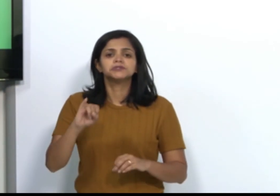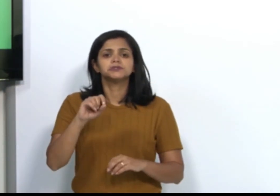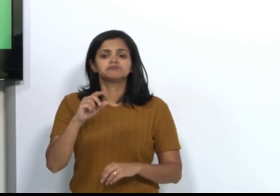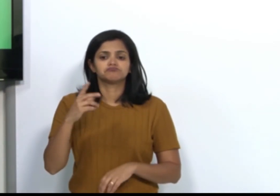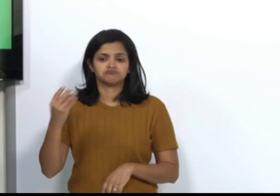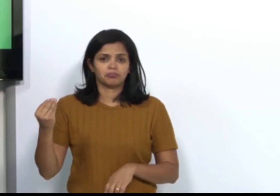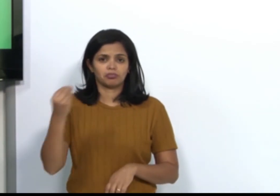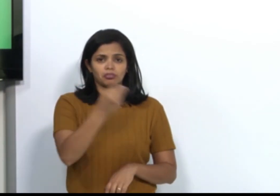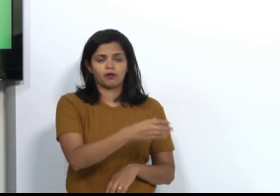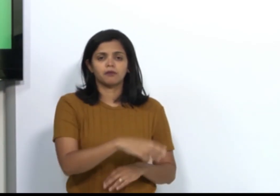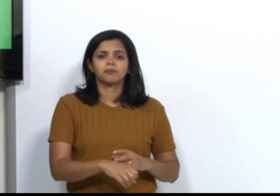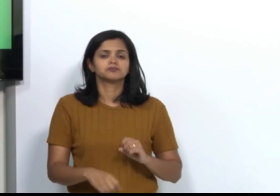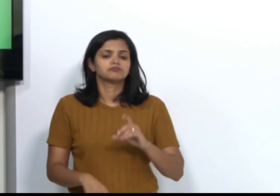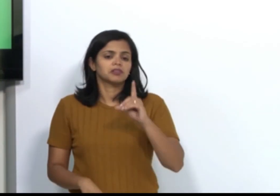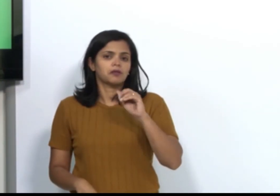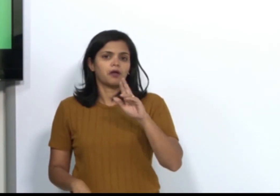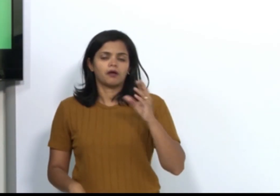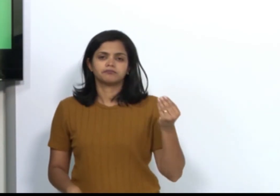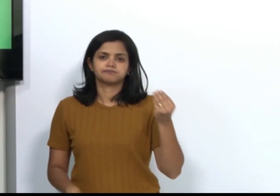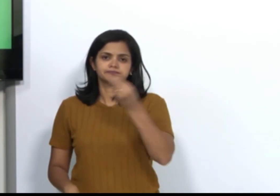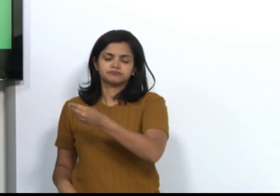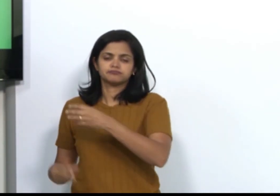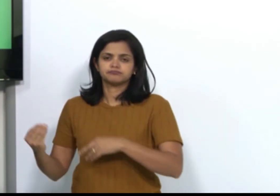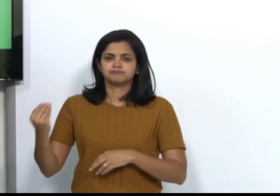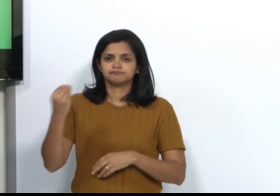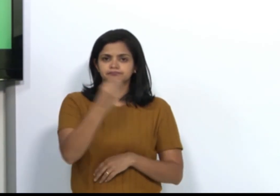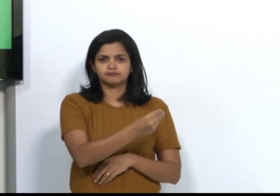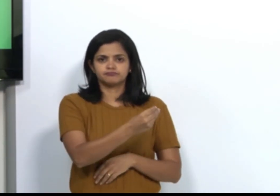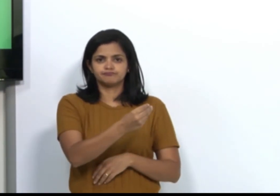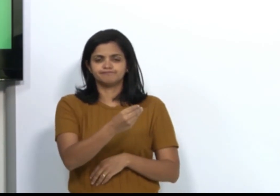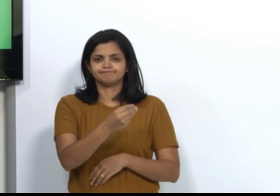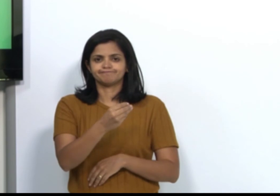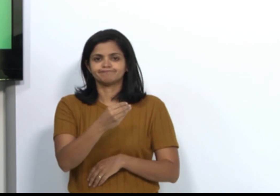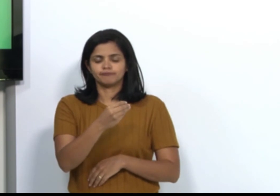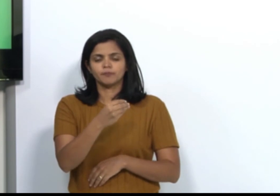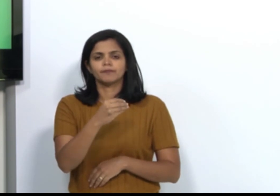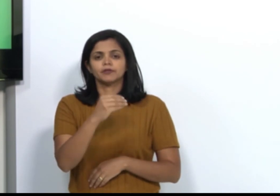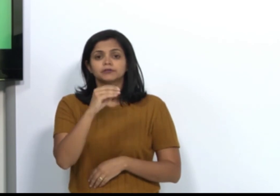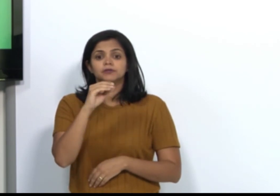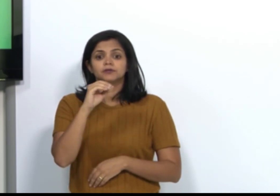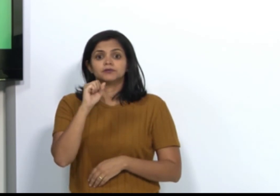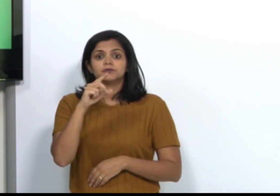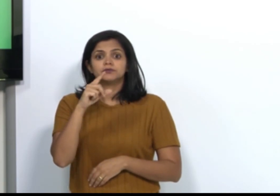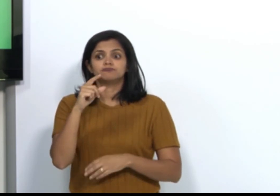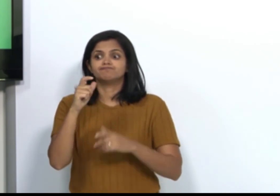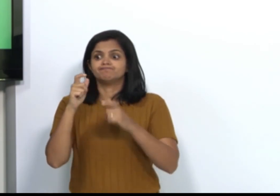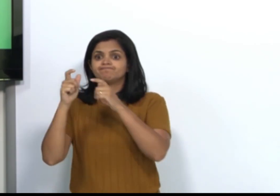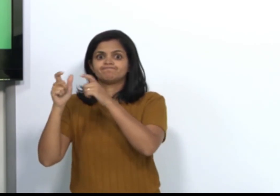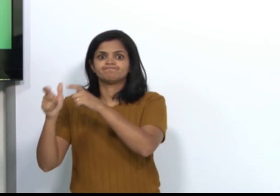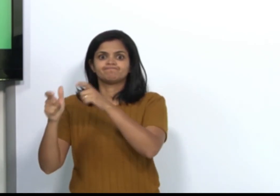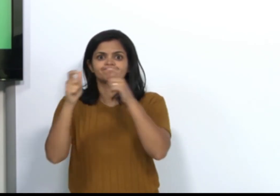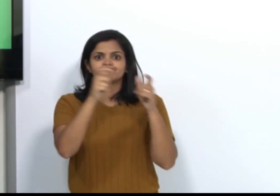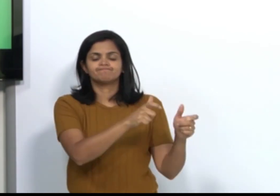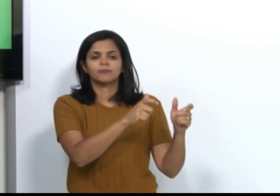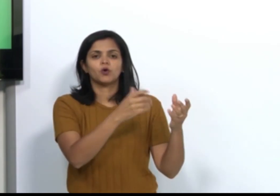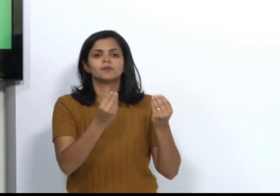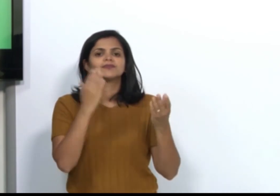Eu tenho aqui o verbo dar. Ele dá. Então, veja que é uma